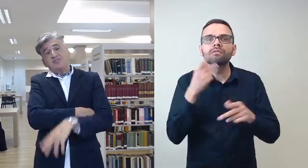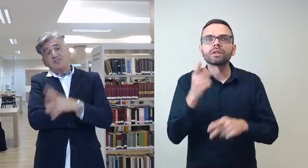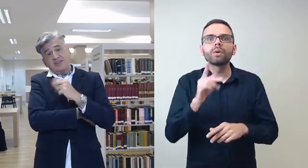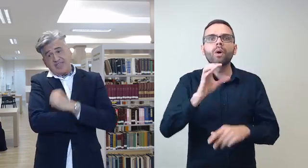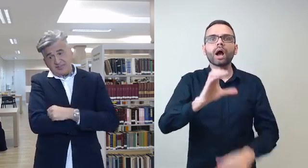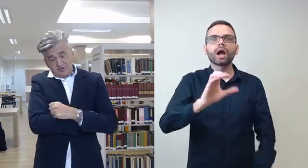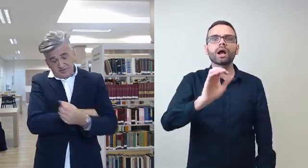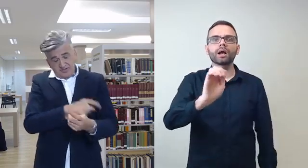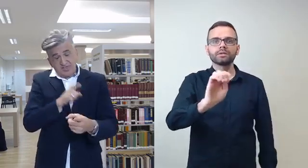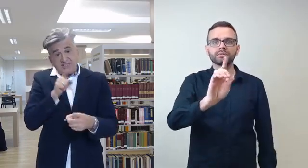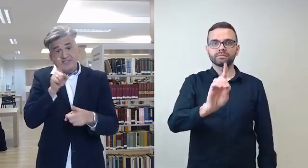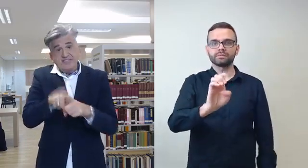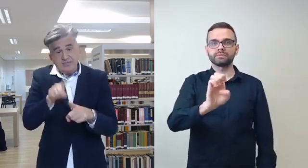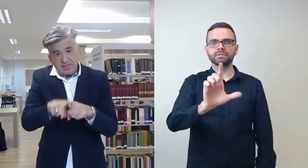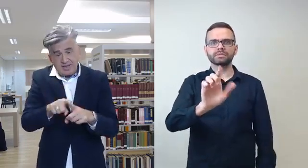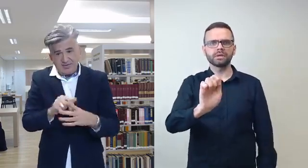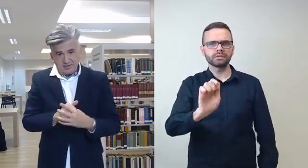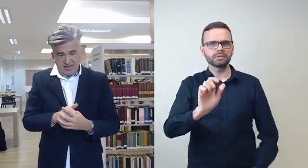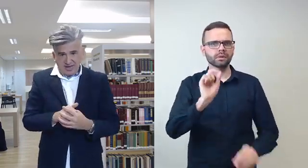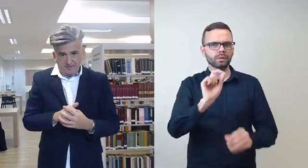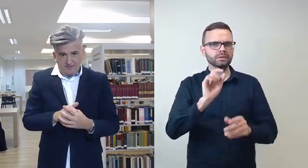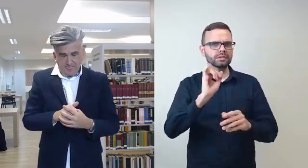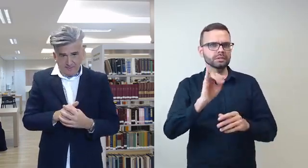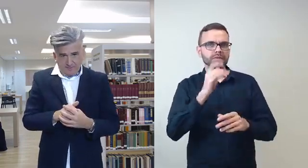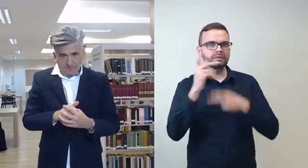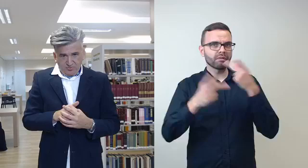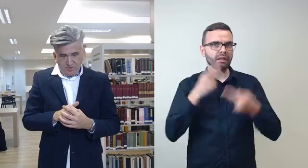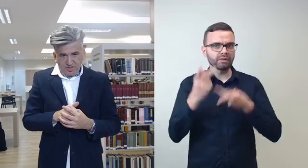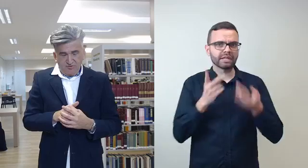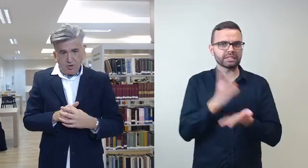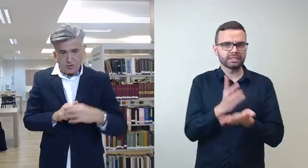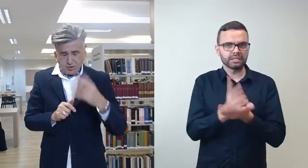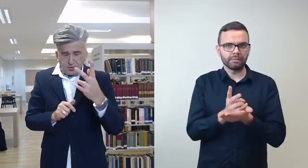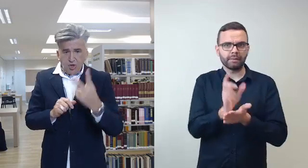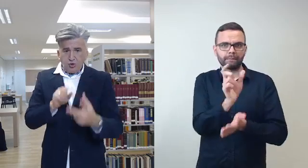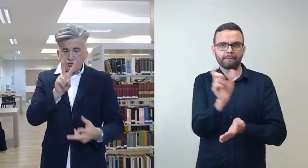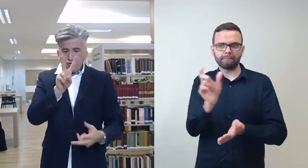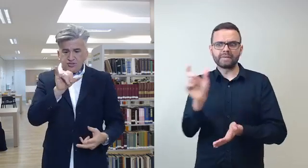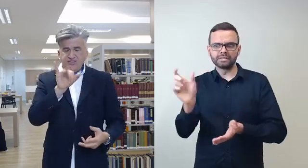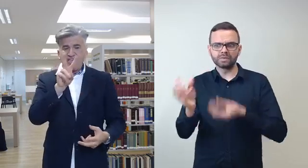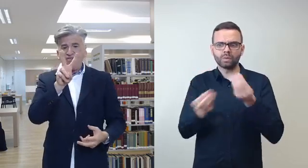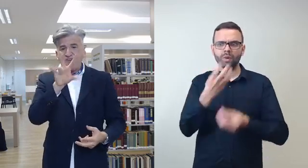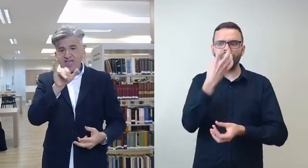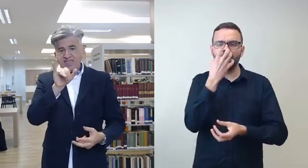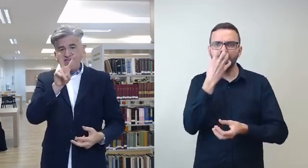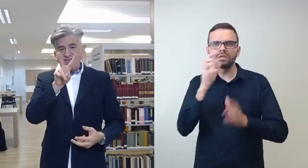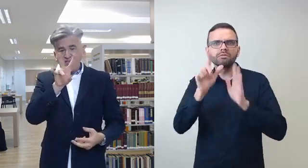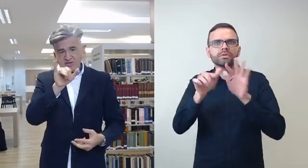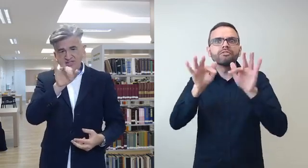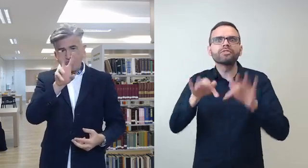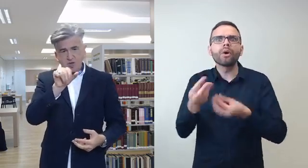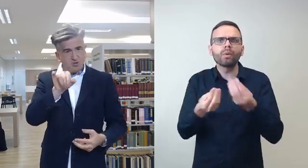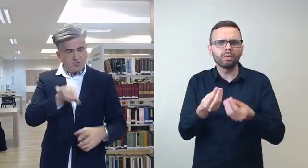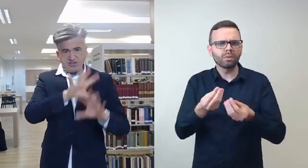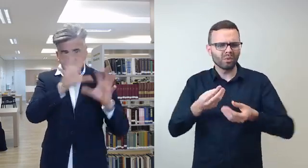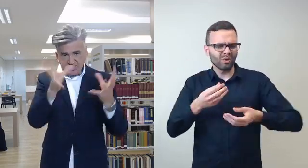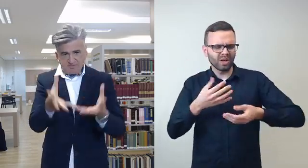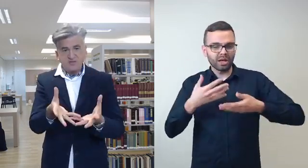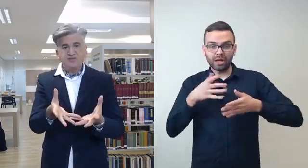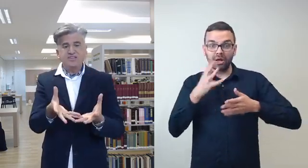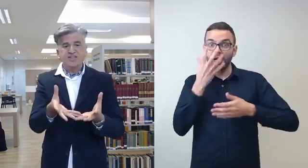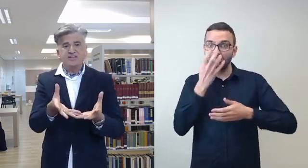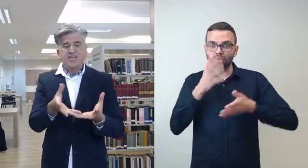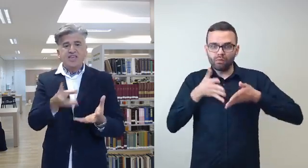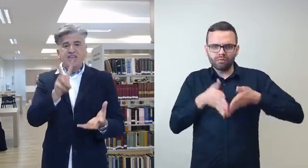que vai se consertar isso? Se você fica em cima da palavra do cara. Teve outro que o surdo dizia vai, é um exemplo que eu uso sempre nas